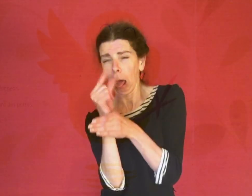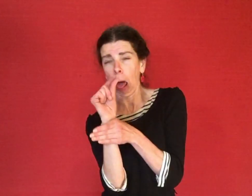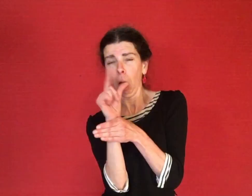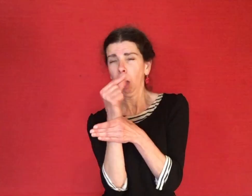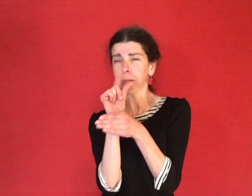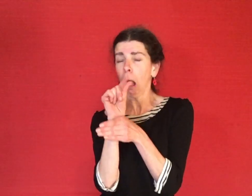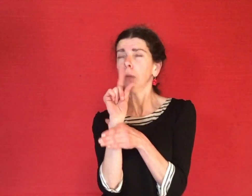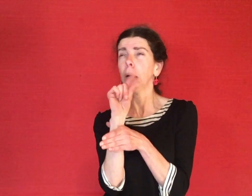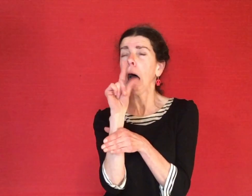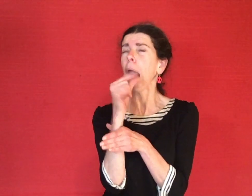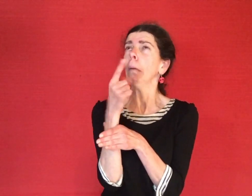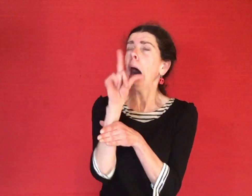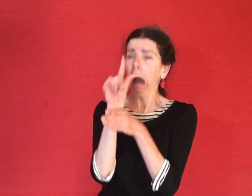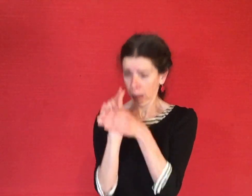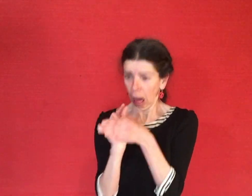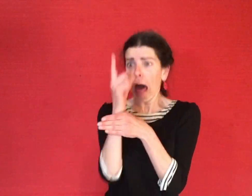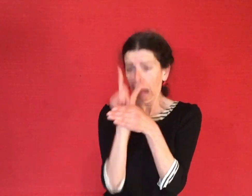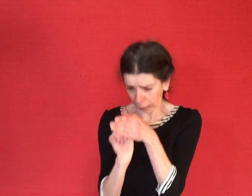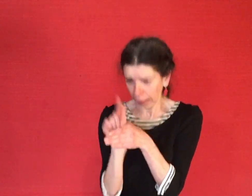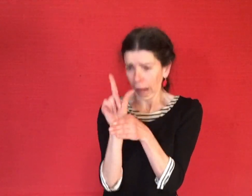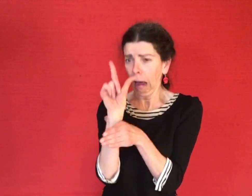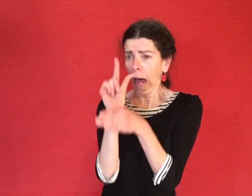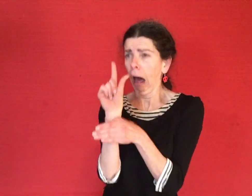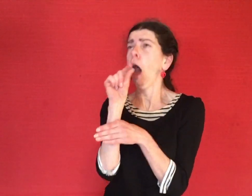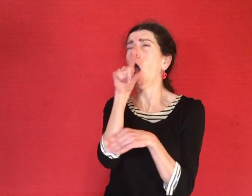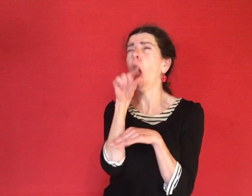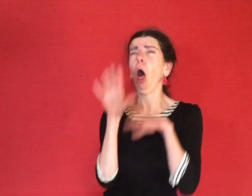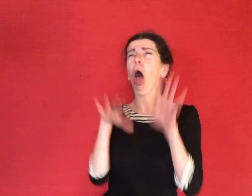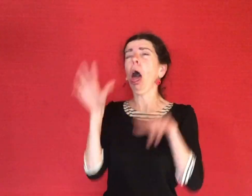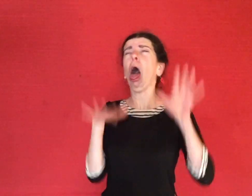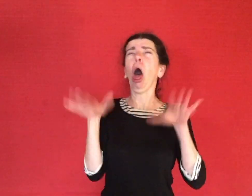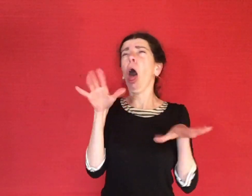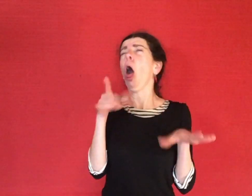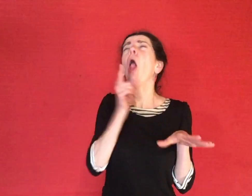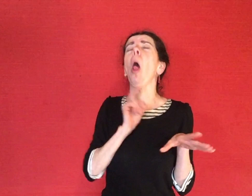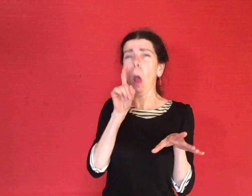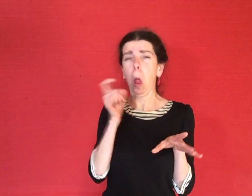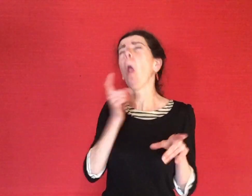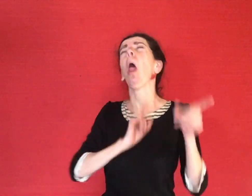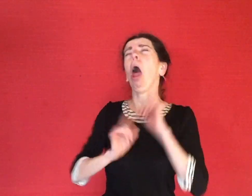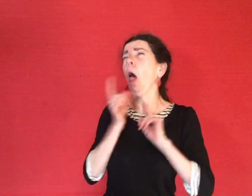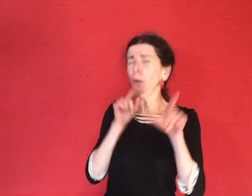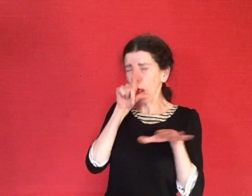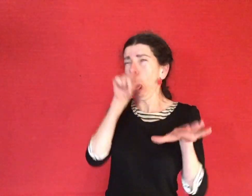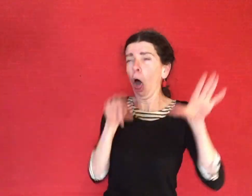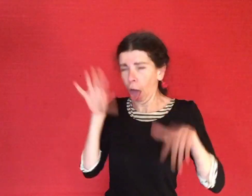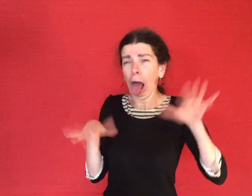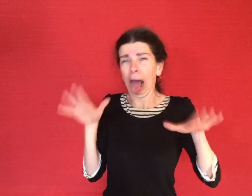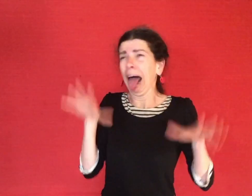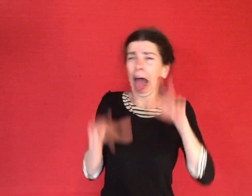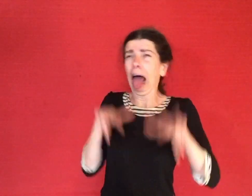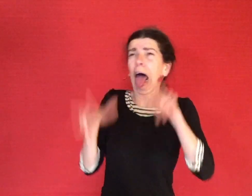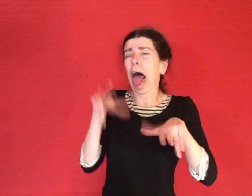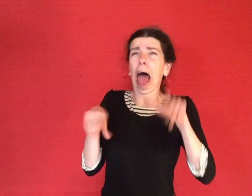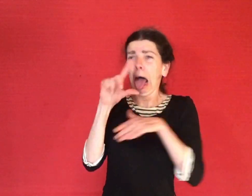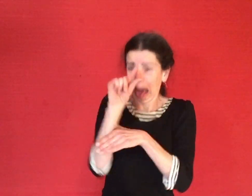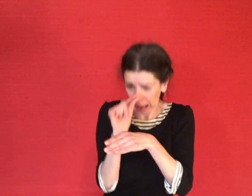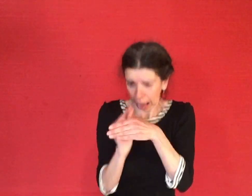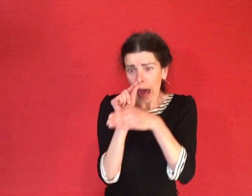Mais malheur! Le poussin étouffe, il suffoque, l'eau lui entre dans la gorge, il a beau agiter ses pattes et ses ailes, il n'arrive pas à